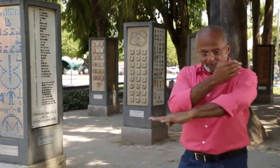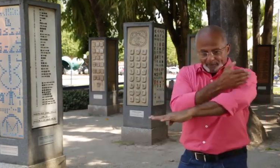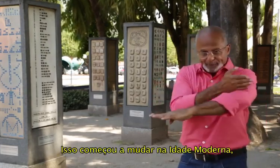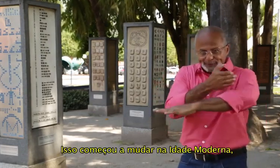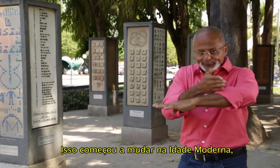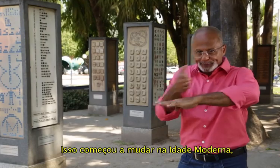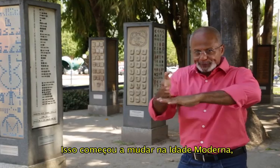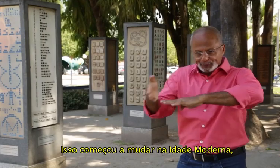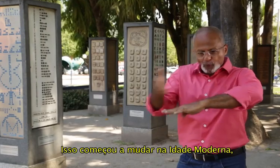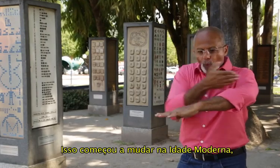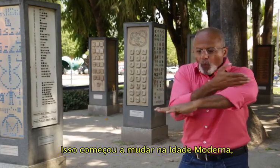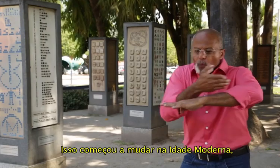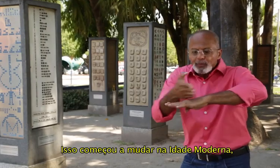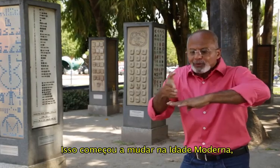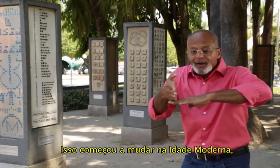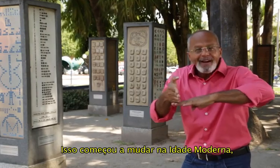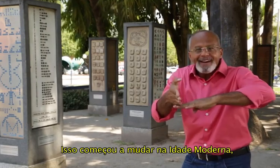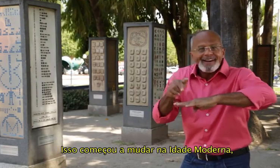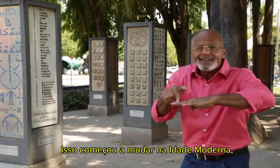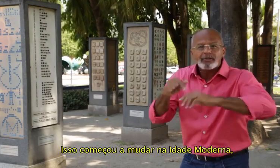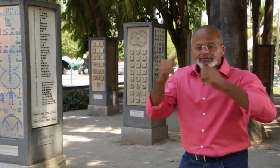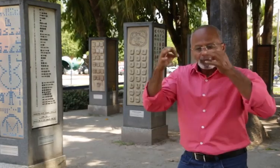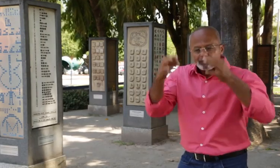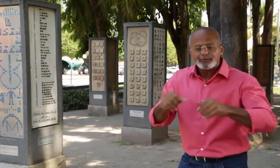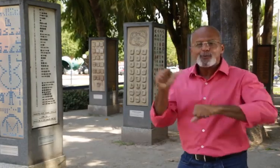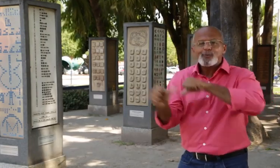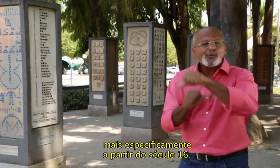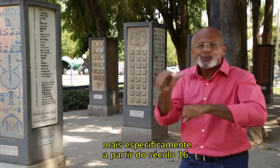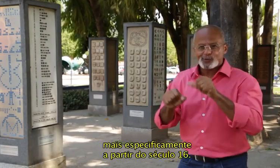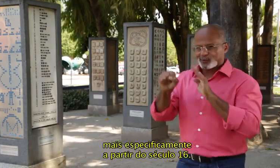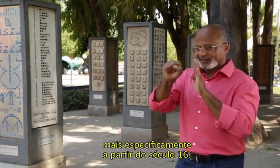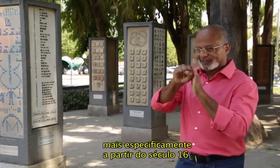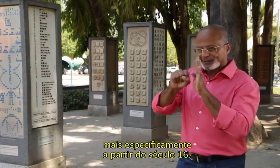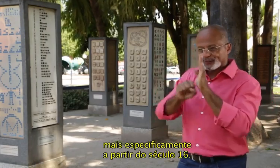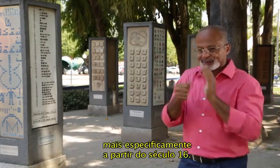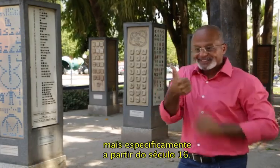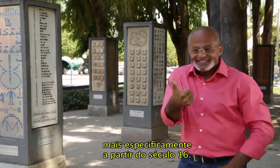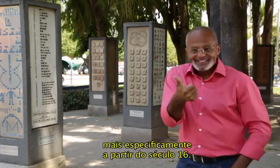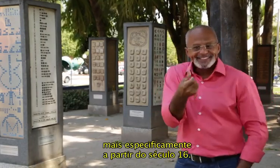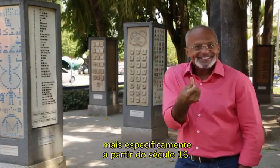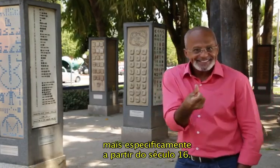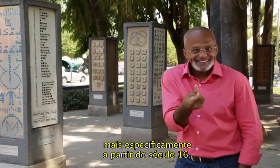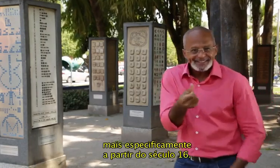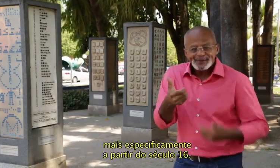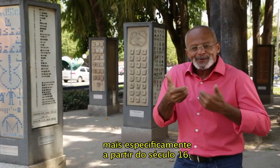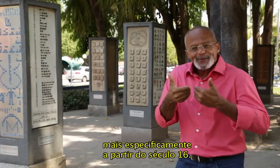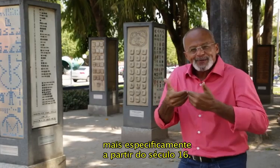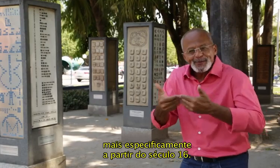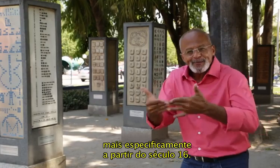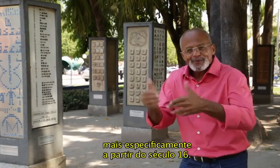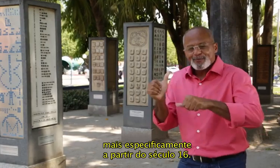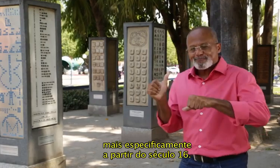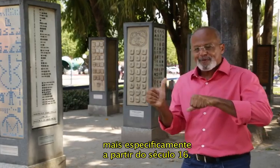Isso começou a mudar na Idade Moderna, mas especificamente a partir do século XVI.